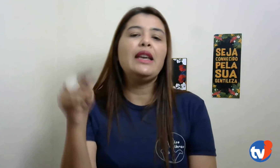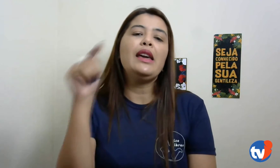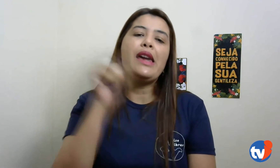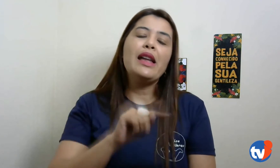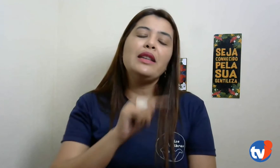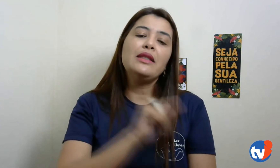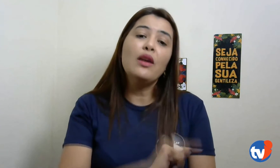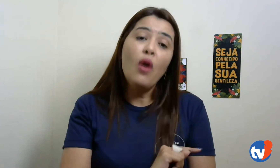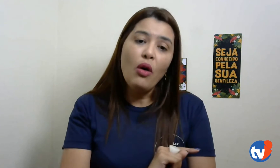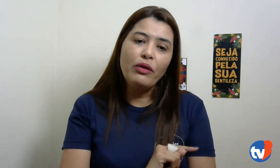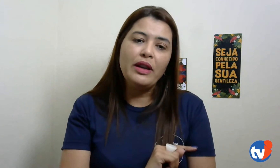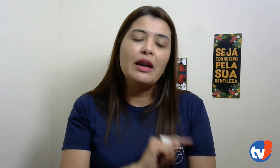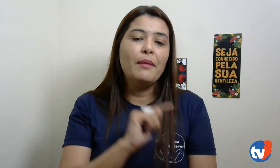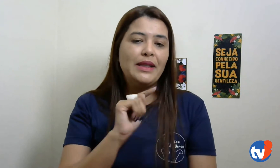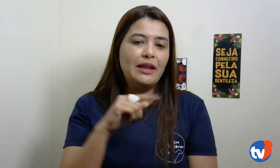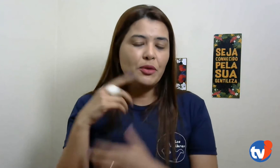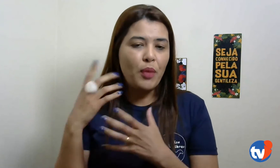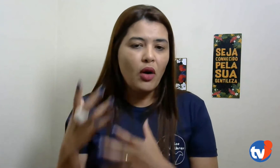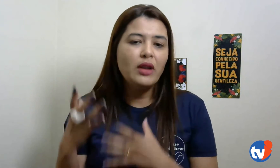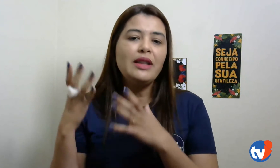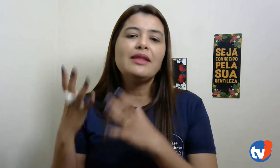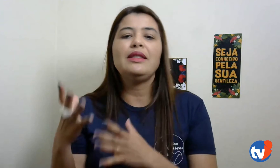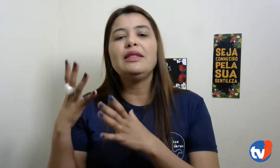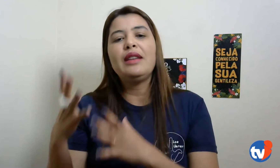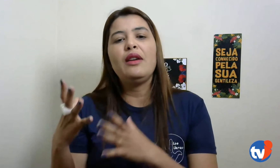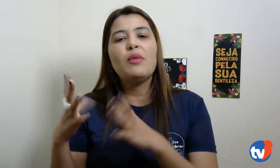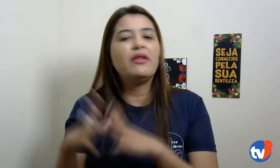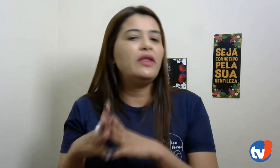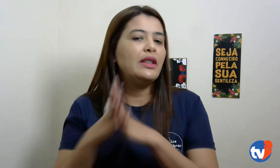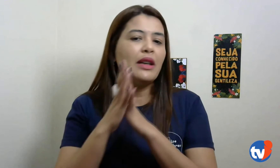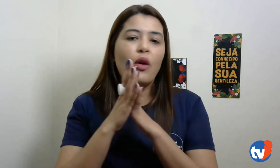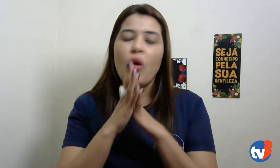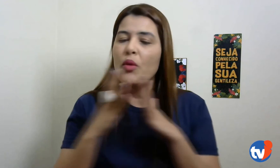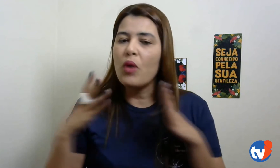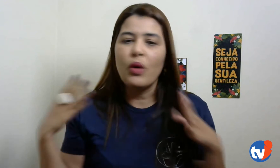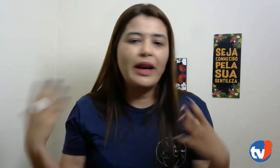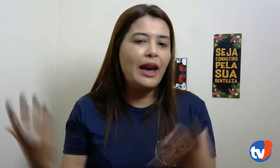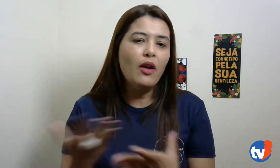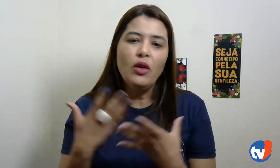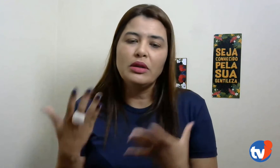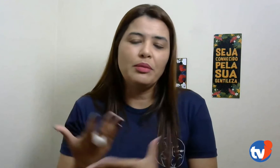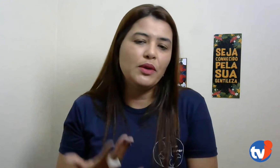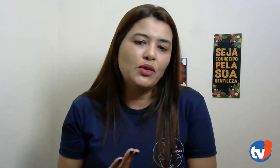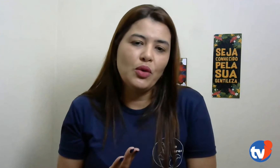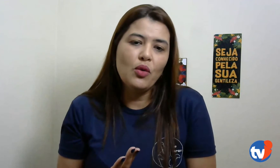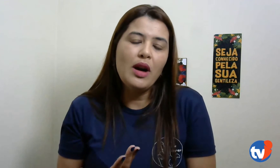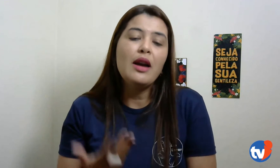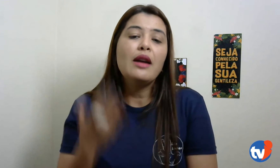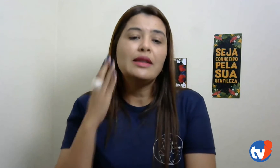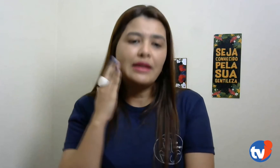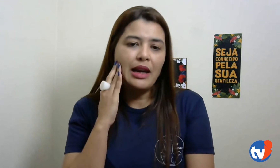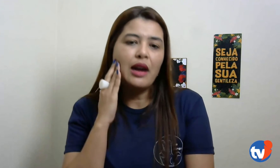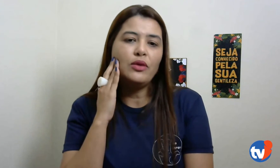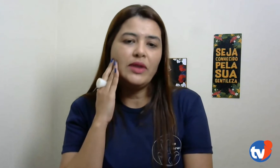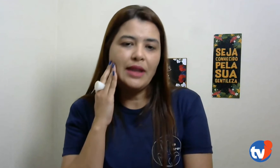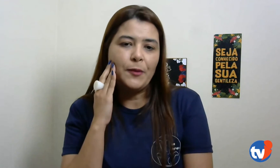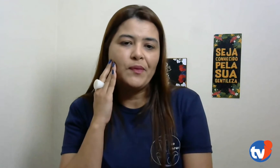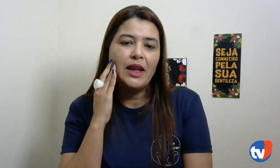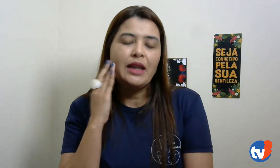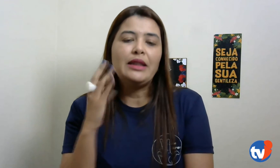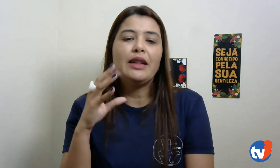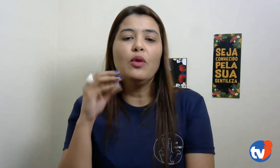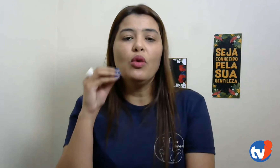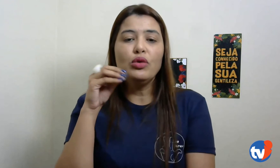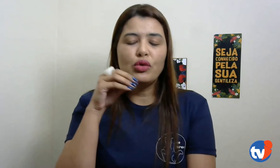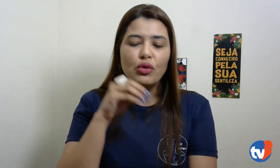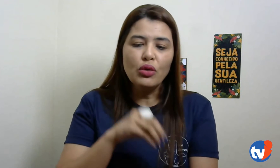entender que eles não ouvem, mas eles podem sim ter uma vida como qualquer outra pessoa sem a